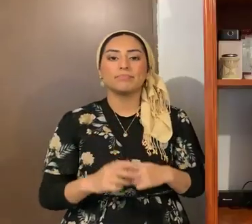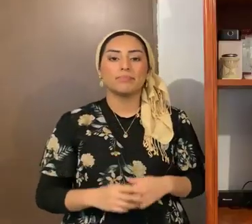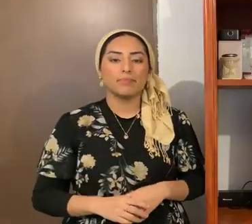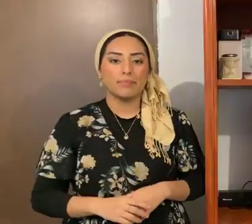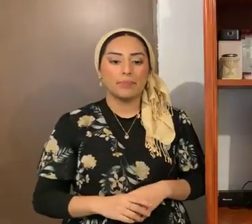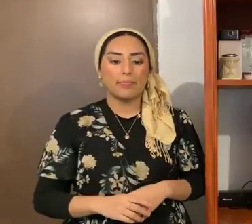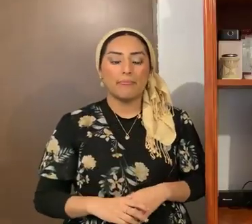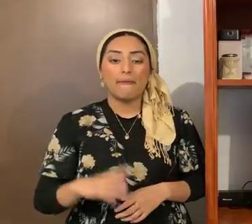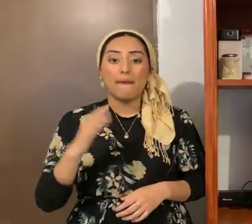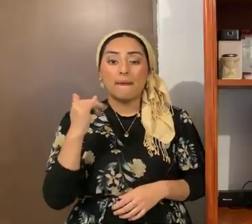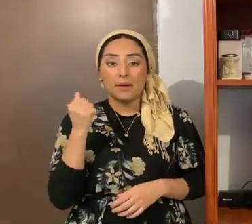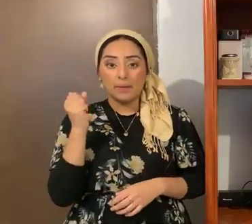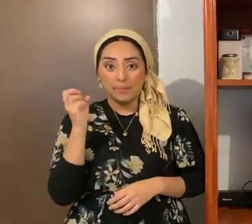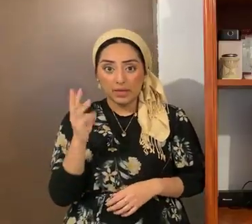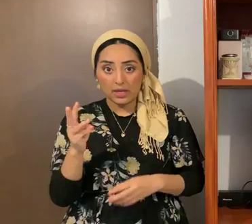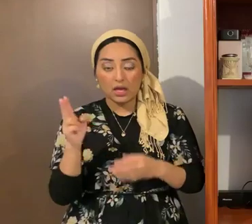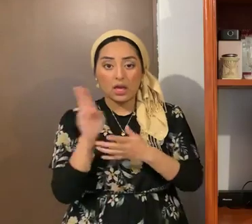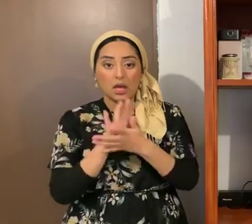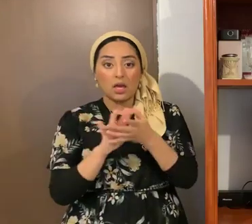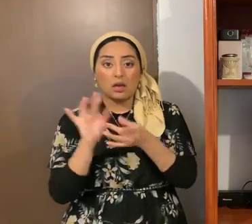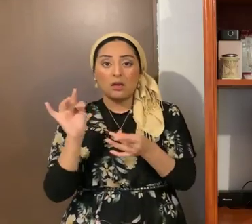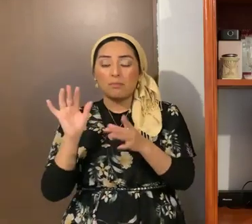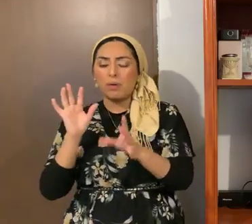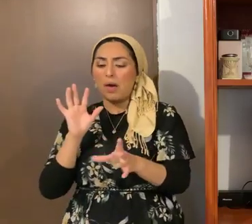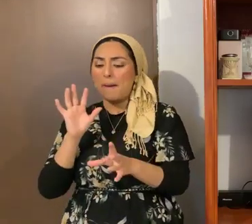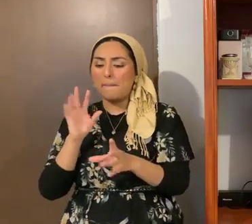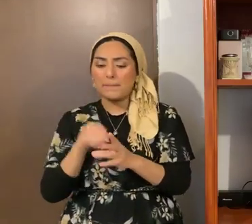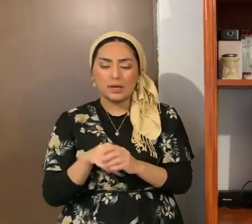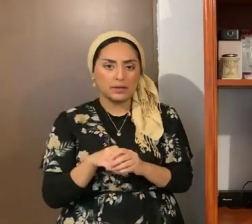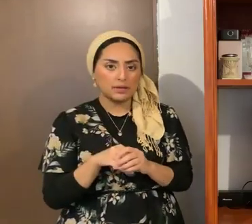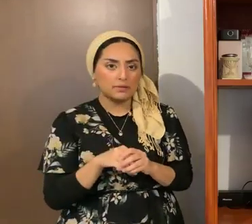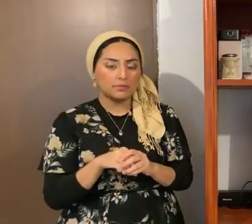En el caso de Yahshua ungido